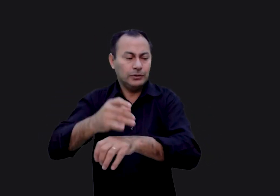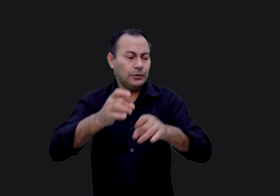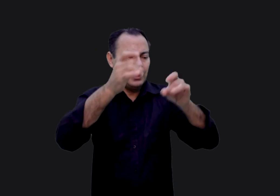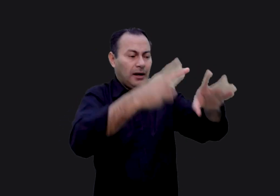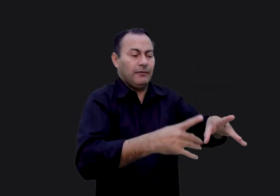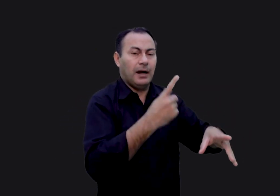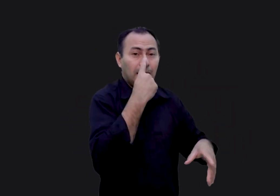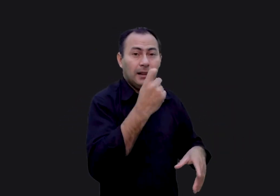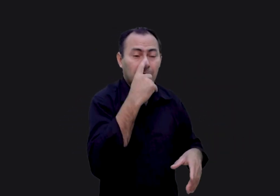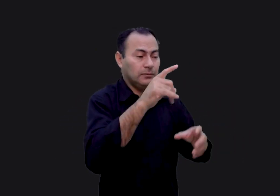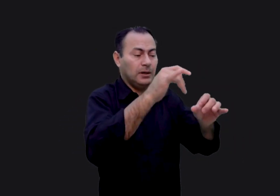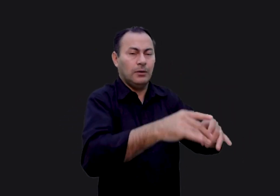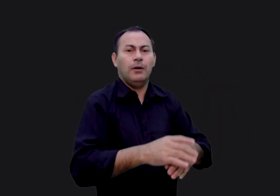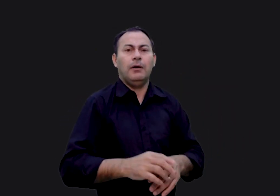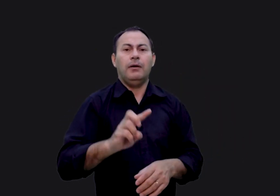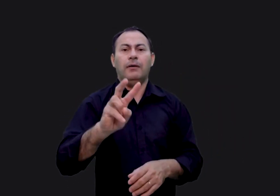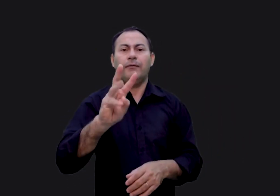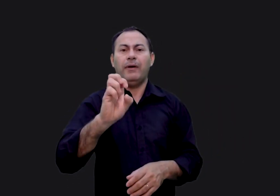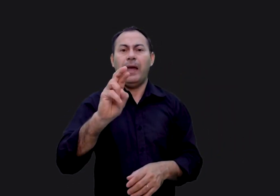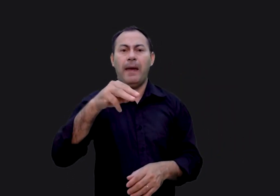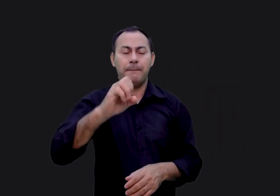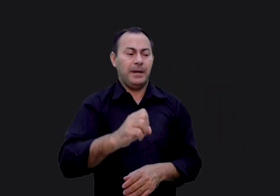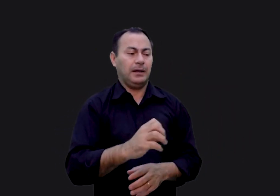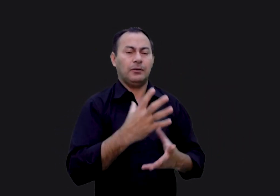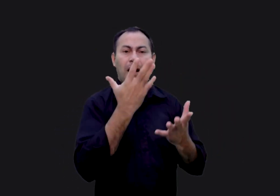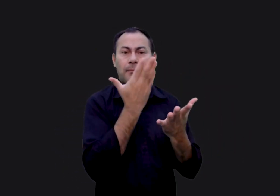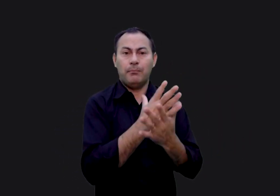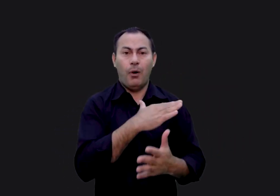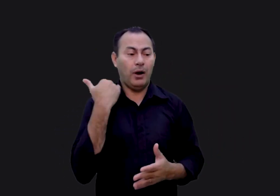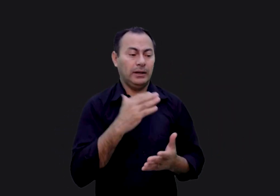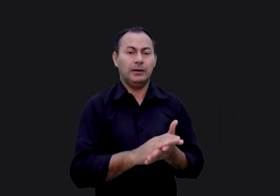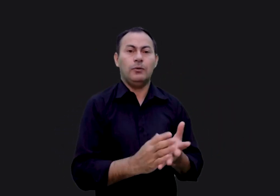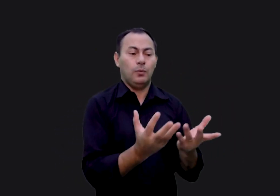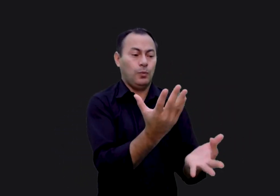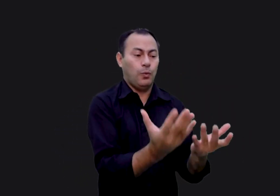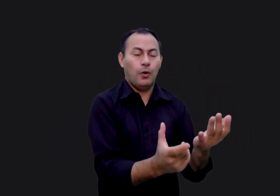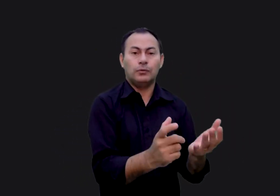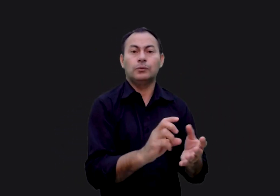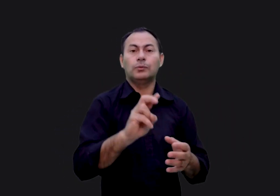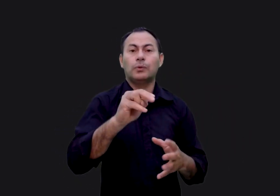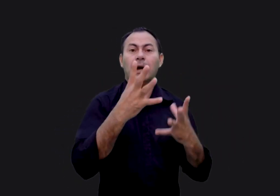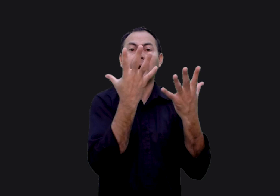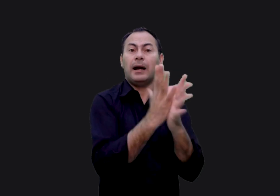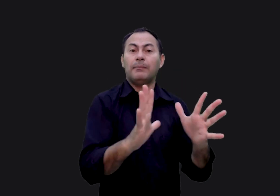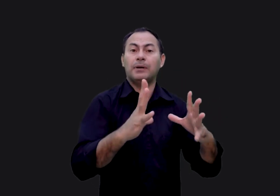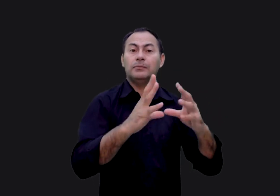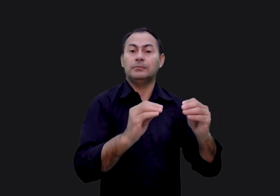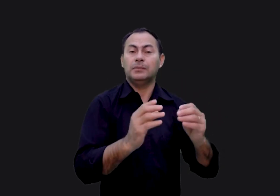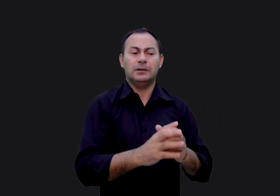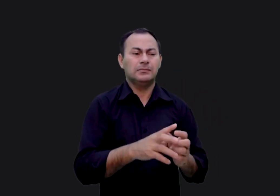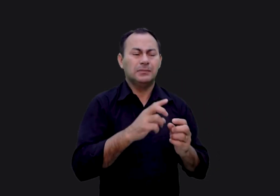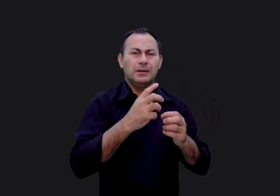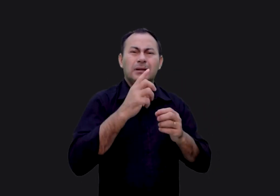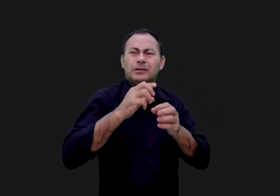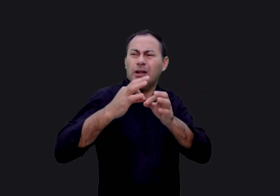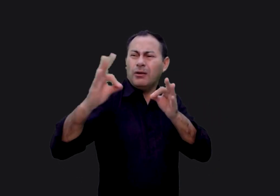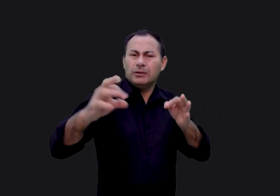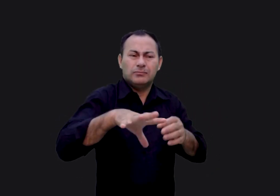de Jerusalém, onde o verme não morre e o fogo não se apaga. Era possível sentir o cheiro de